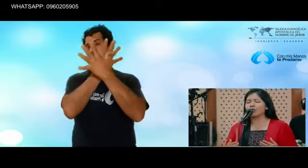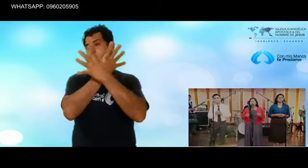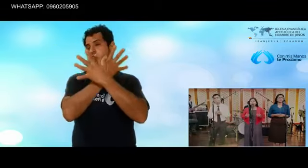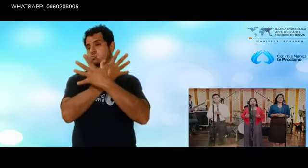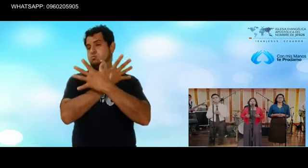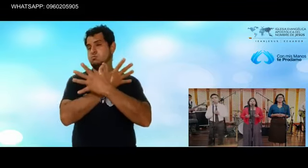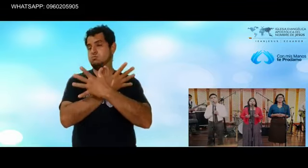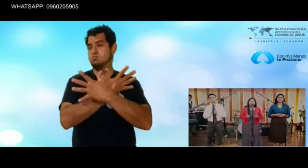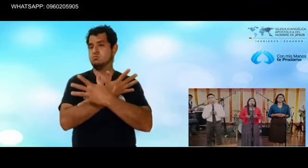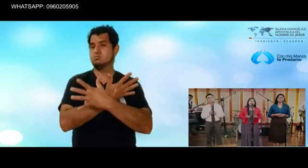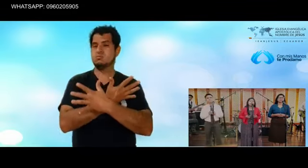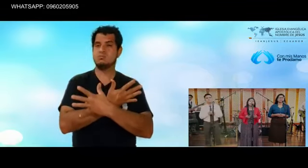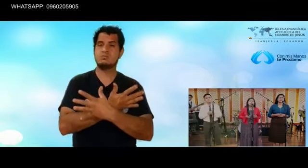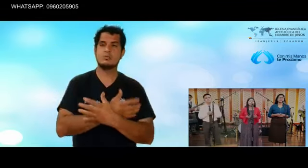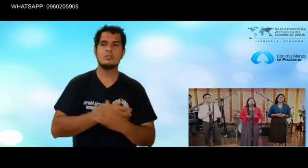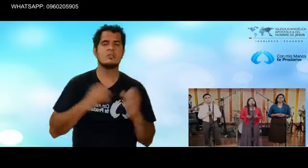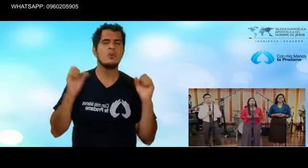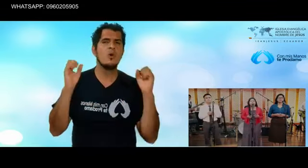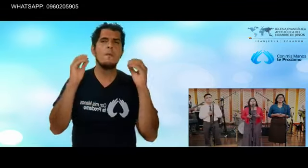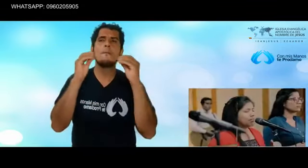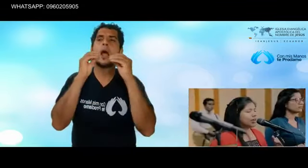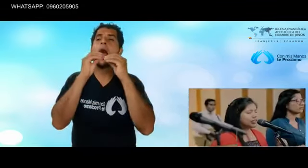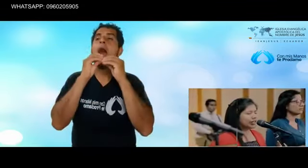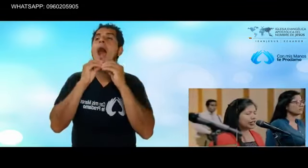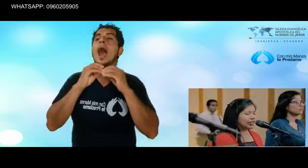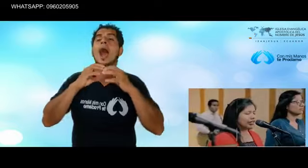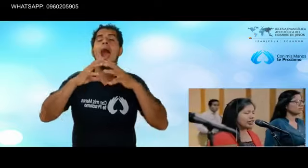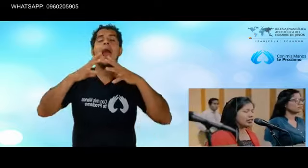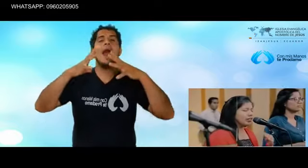Estoy confundida de tal